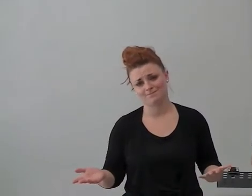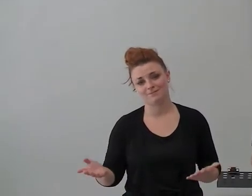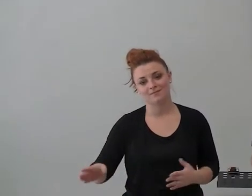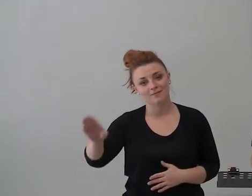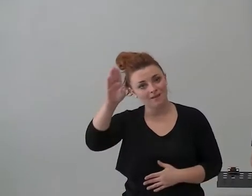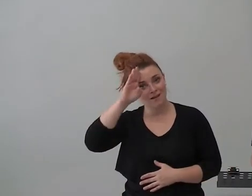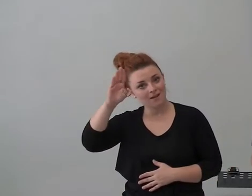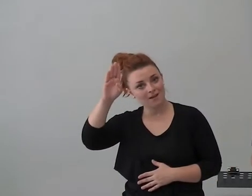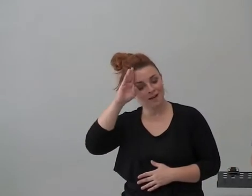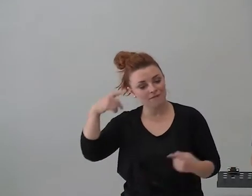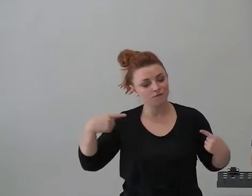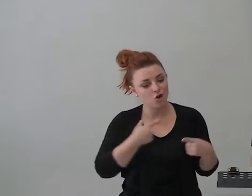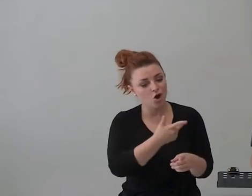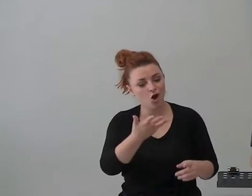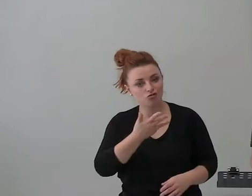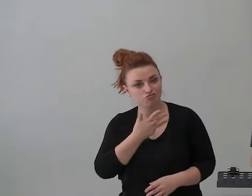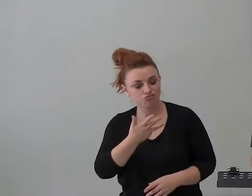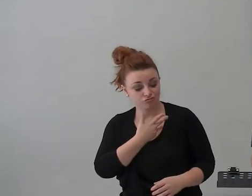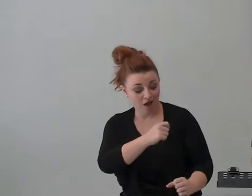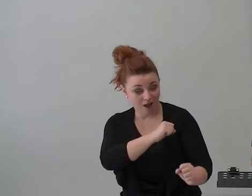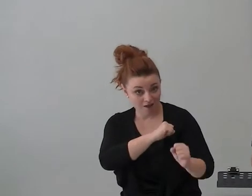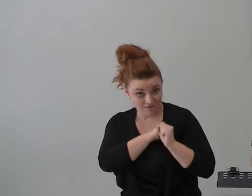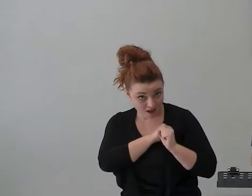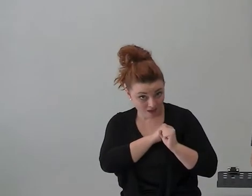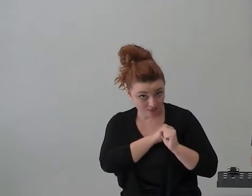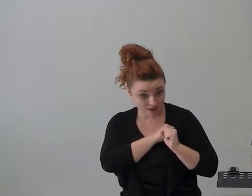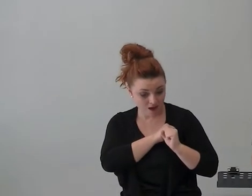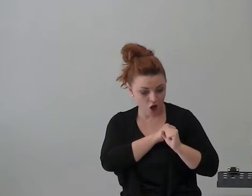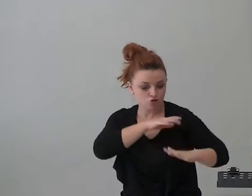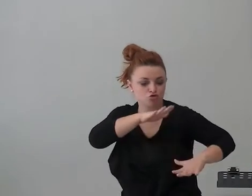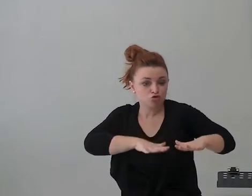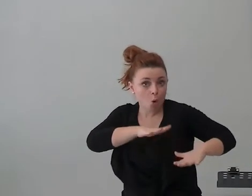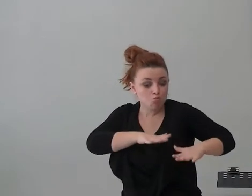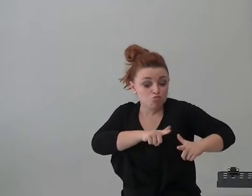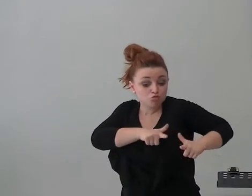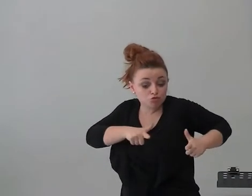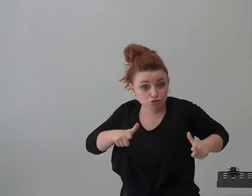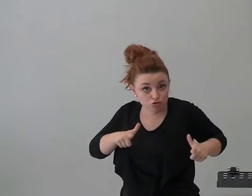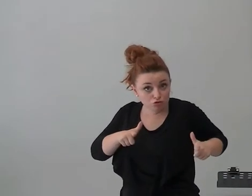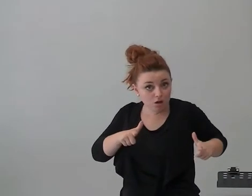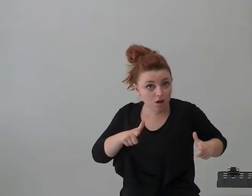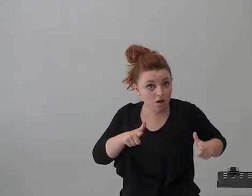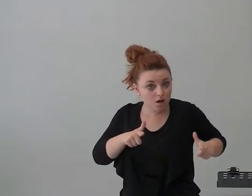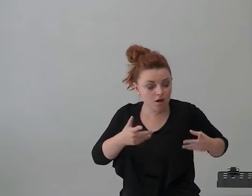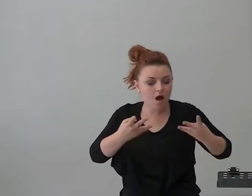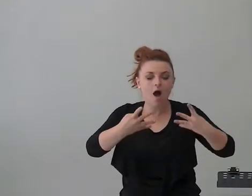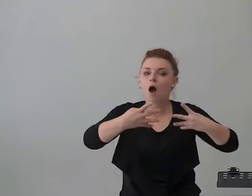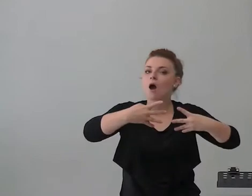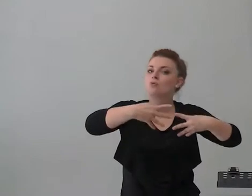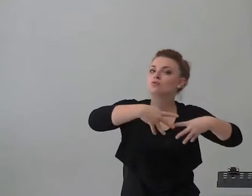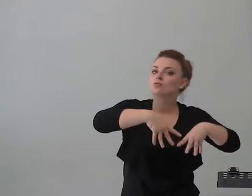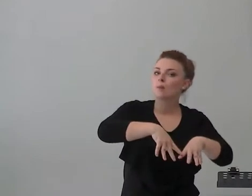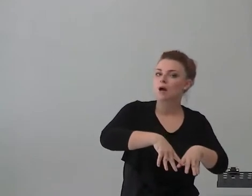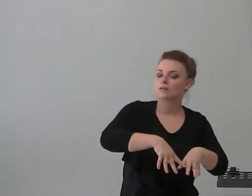fede e non dubitaste, non soltanto fareste quello che è stato fatto al